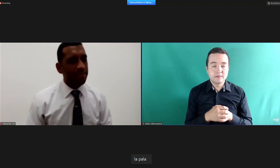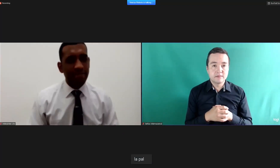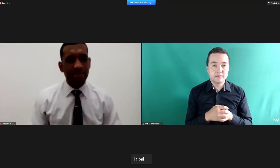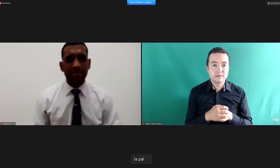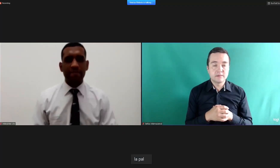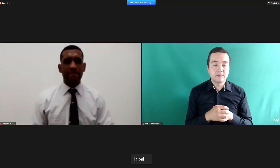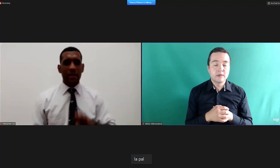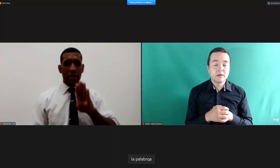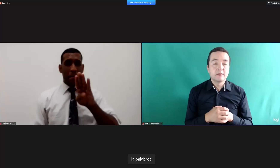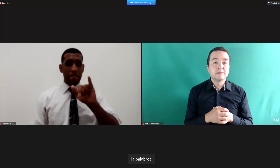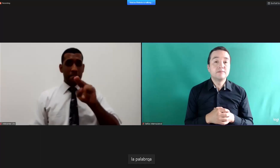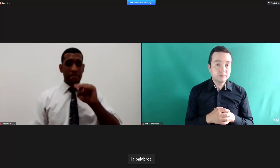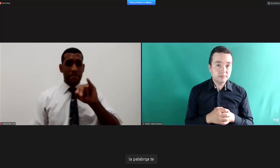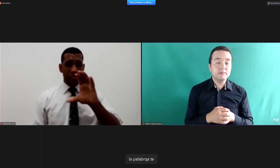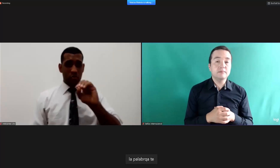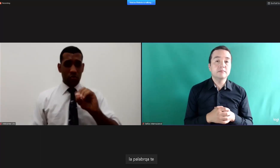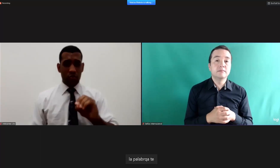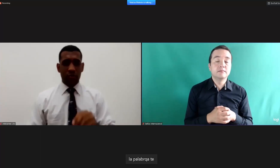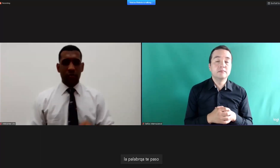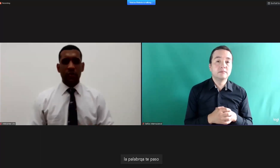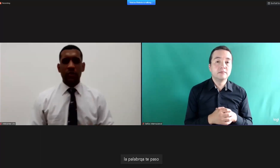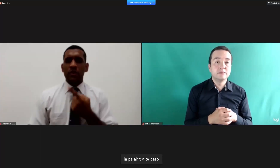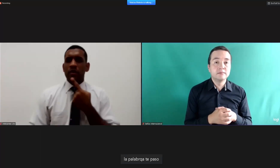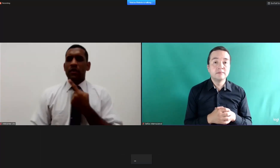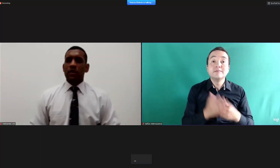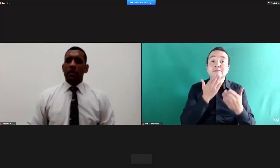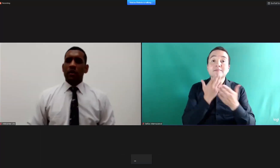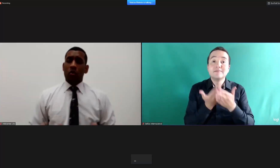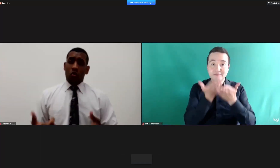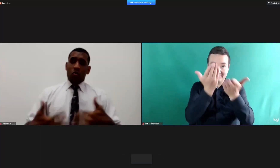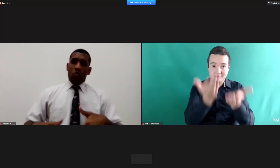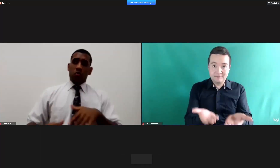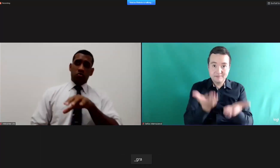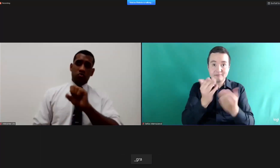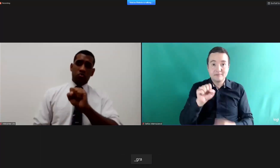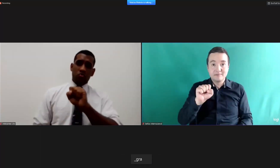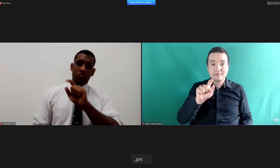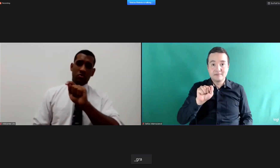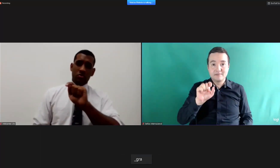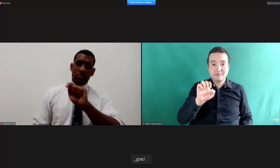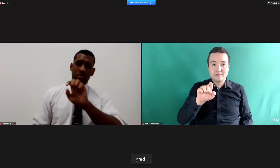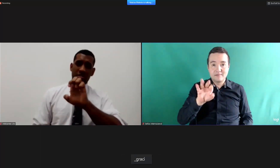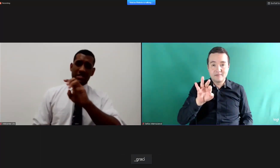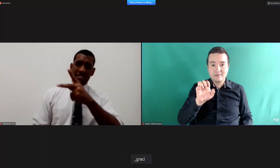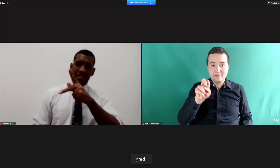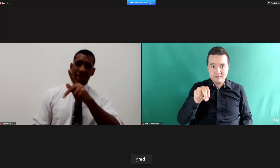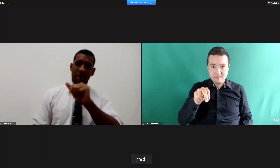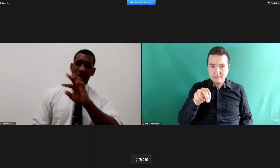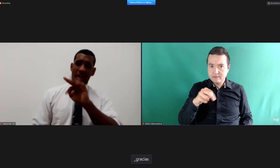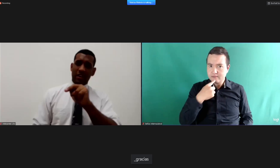Bueno, muchas gracias, Stefan. Aquí me dicen que...